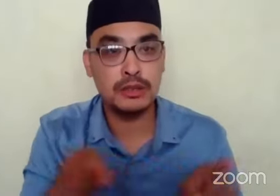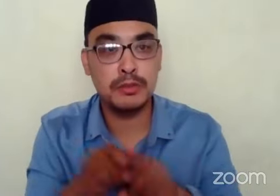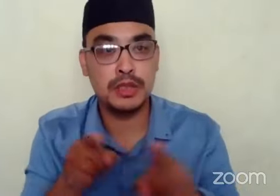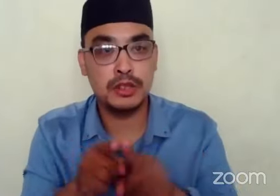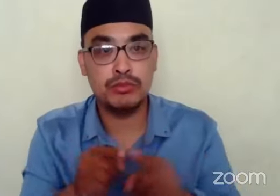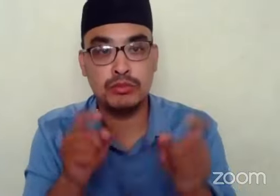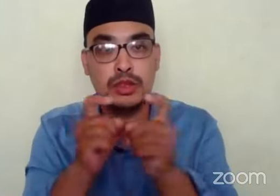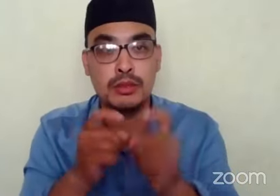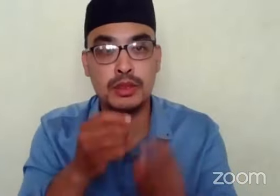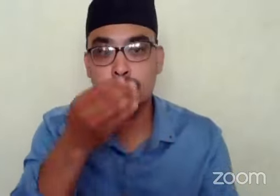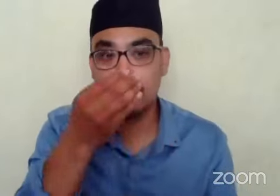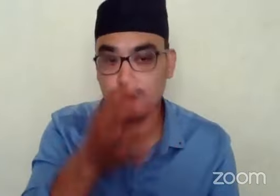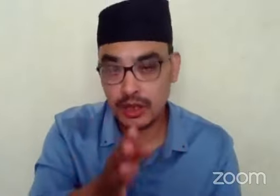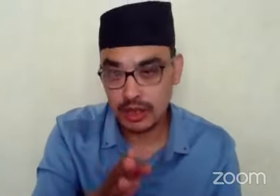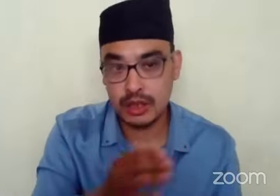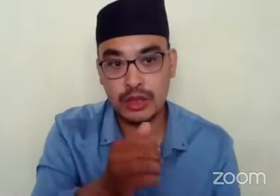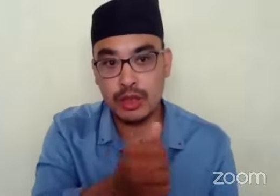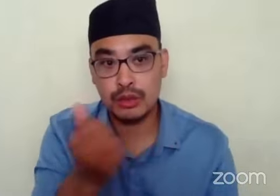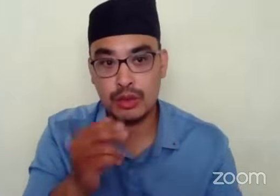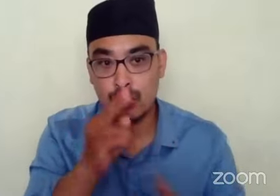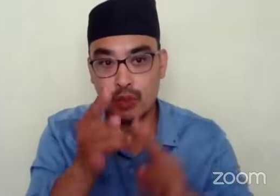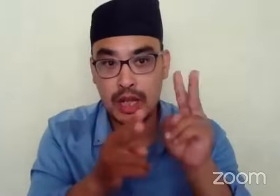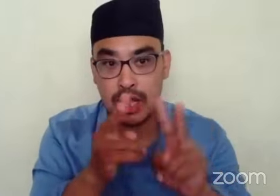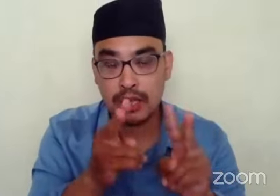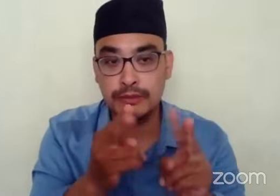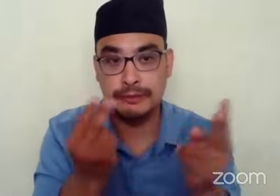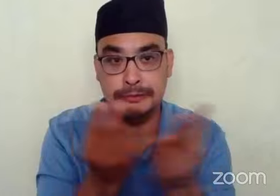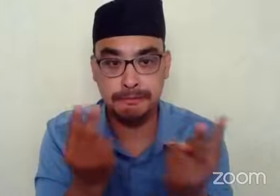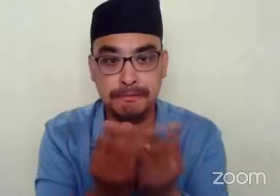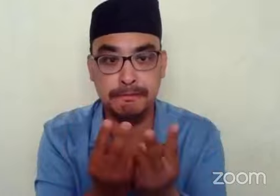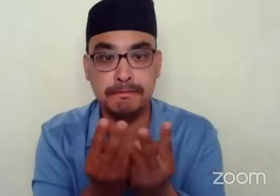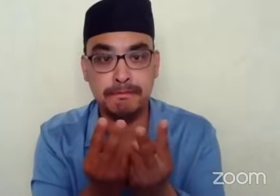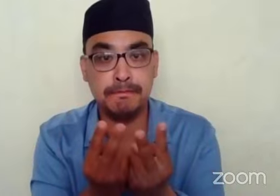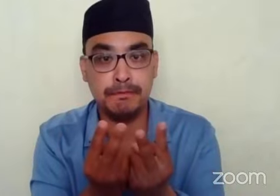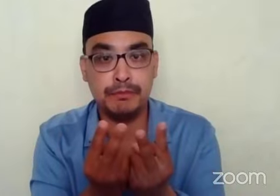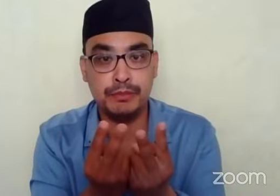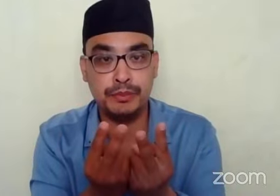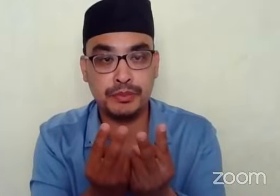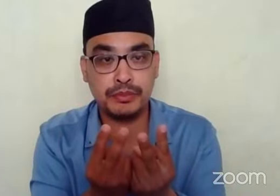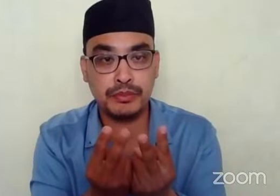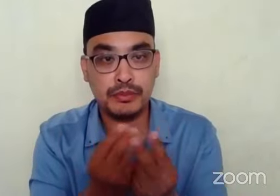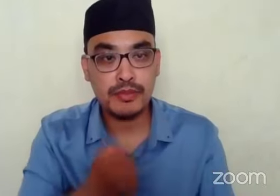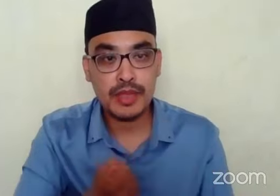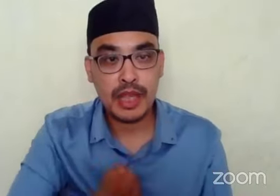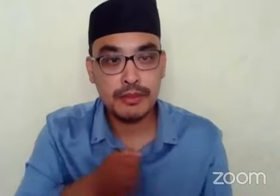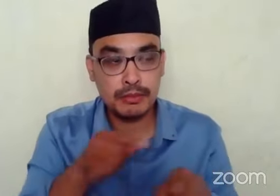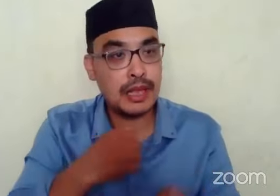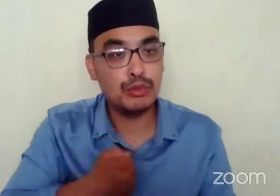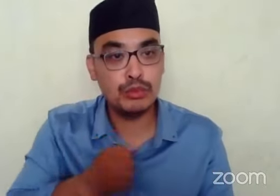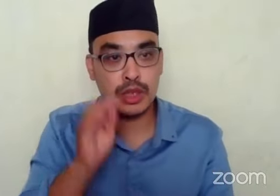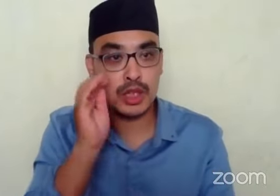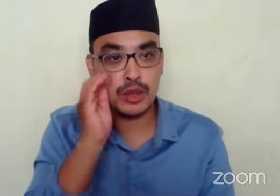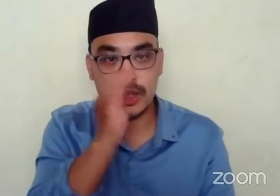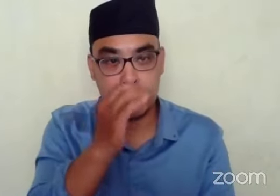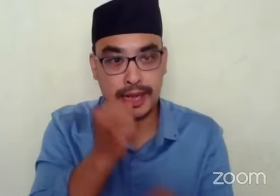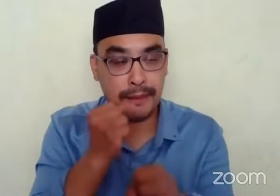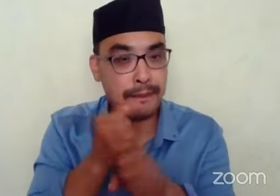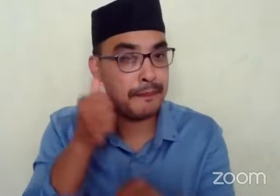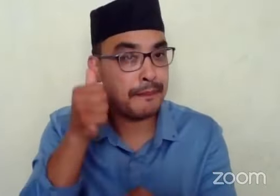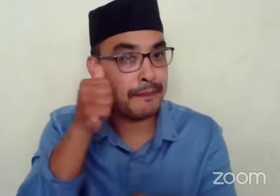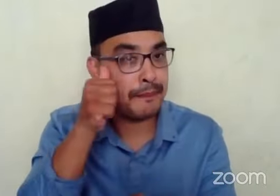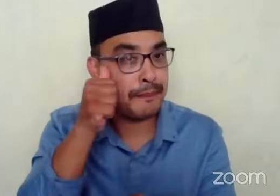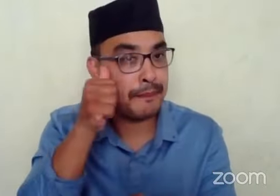हुँदैन। र अर्को कुरा के पनि पाइन्छ भने जस्तै इभन आफ्नै अनुभव, मेरो काम गर्दाको अनुभवलाई पनि जोड्नु भन्नुभएको छ, काम